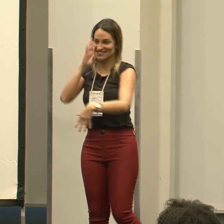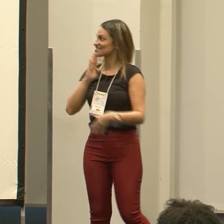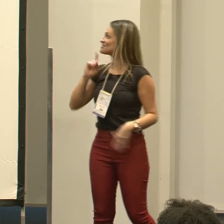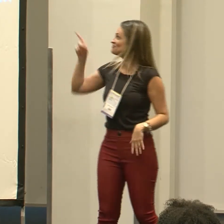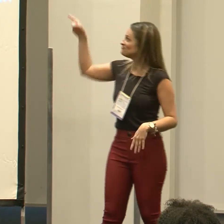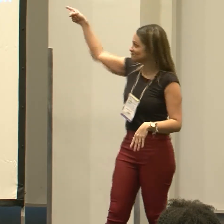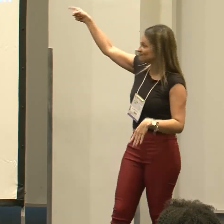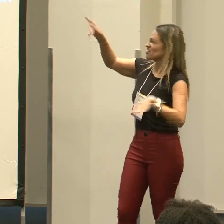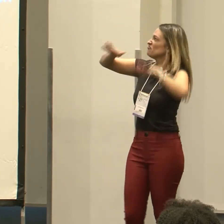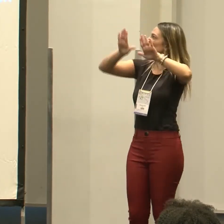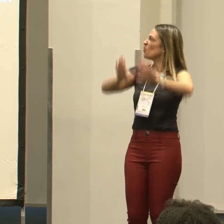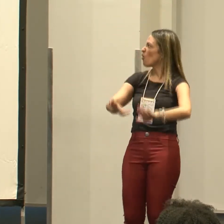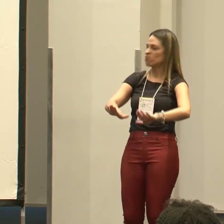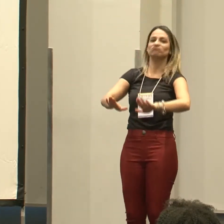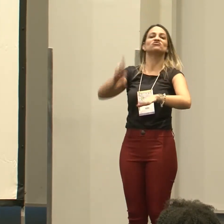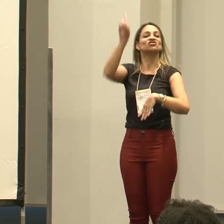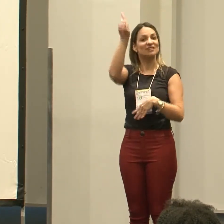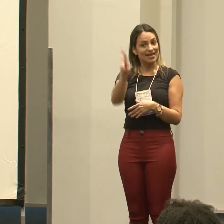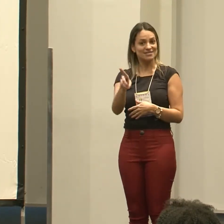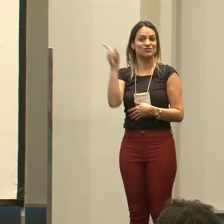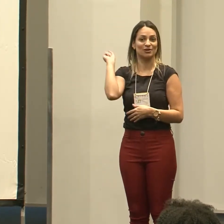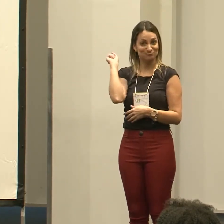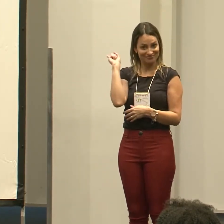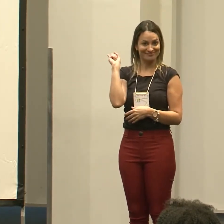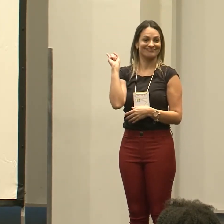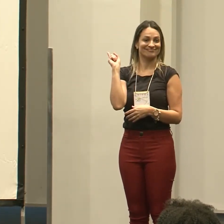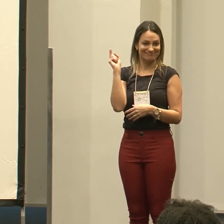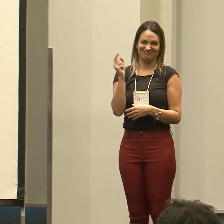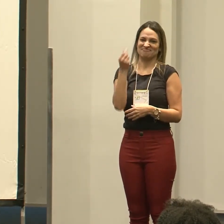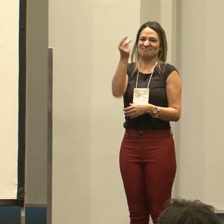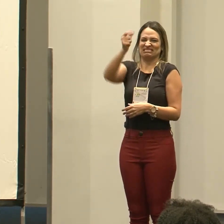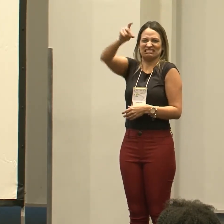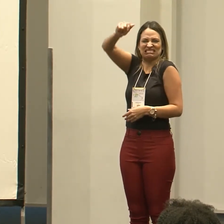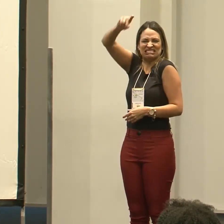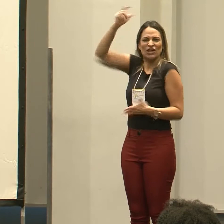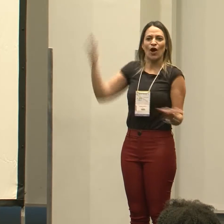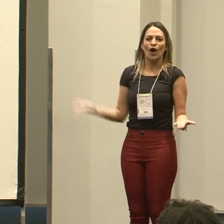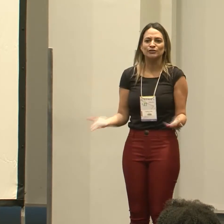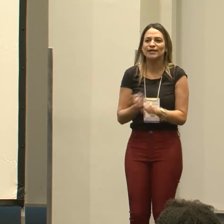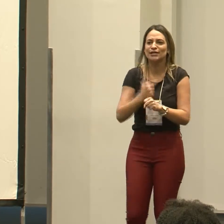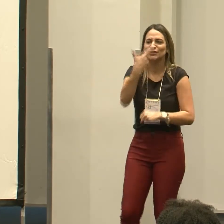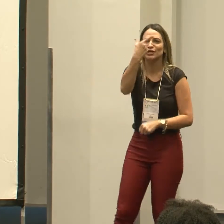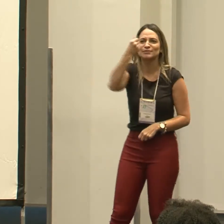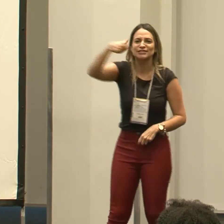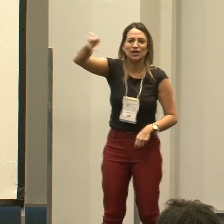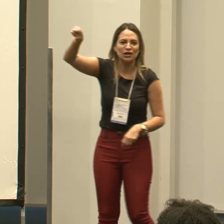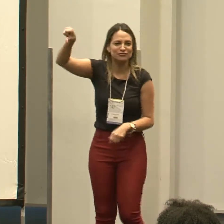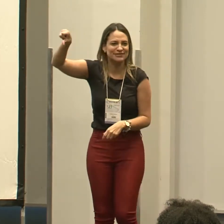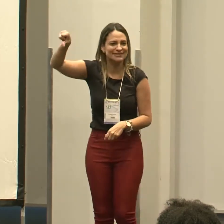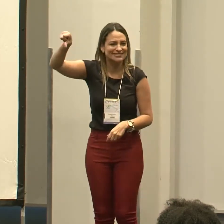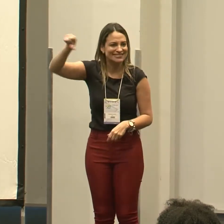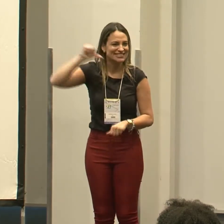para o Brasil e ficou como diretor. E hoje, só hoje,